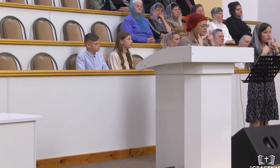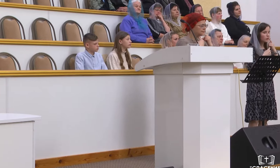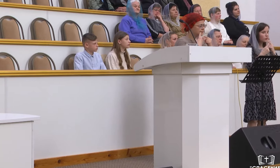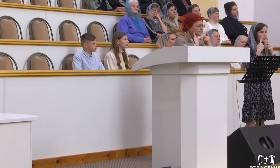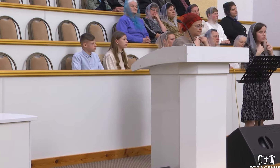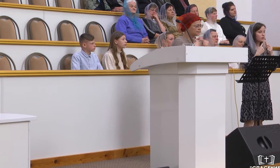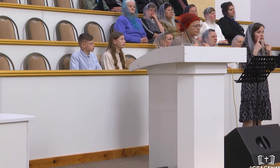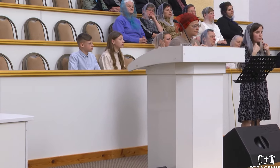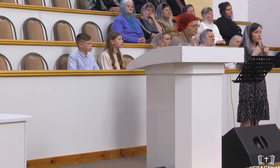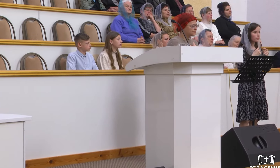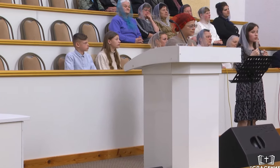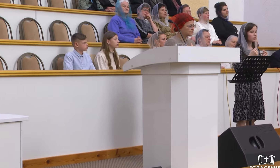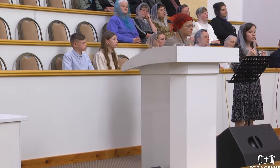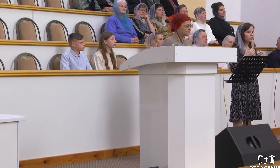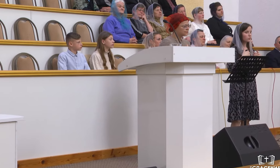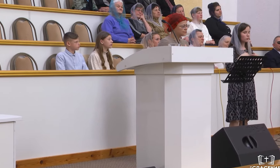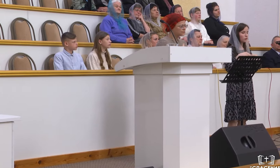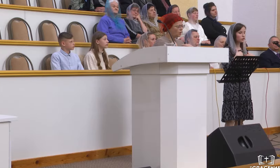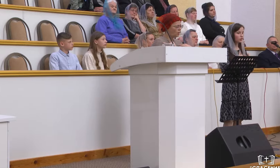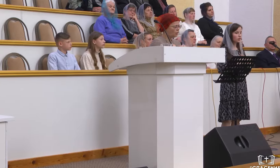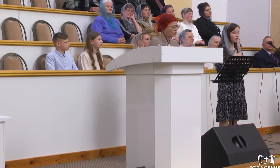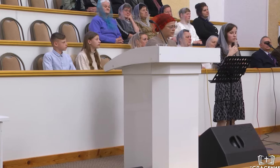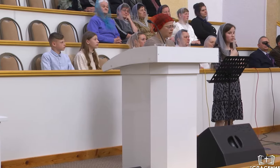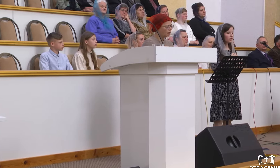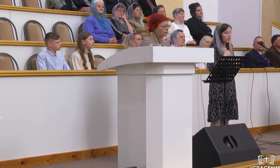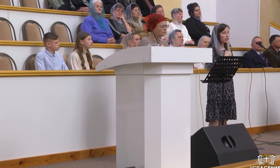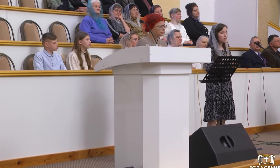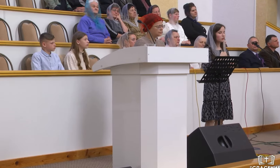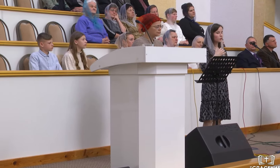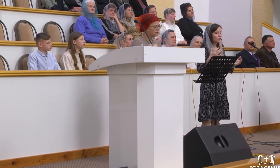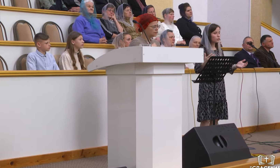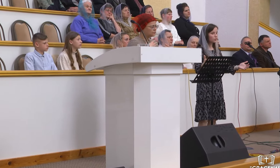Бурю зла собою укрывал,